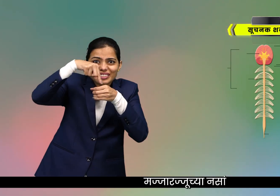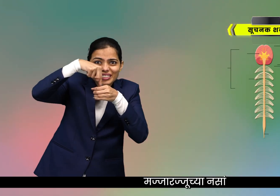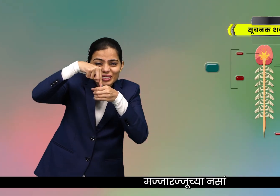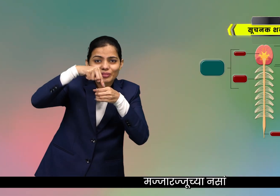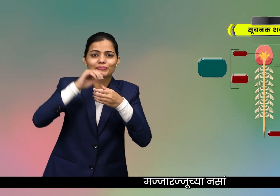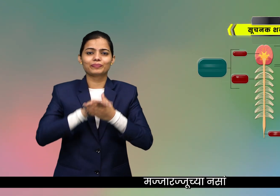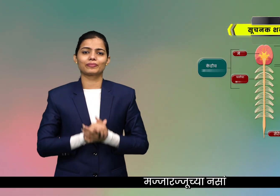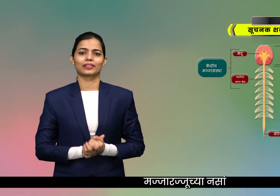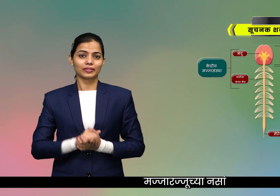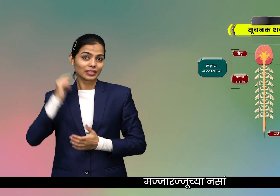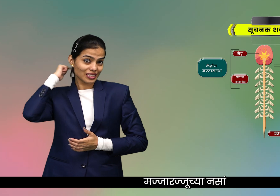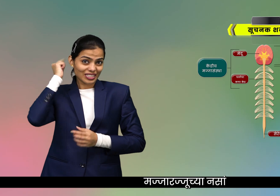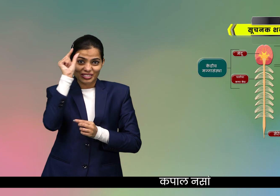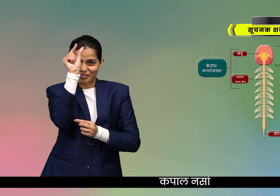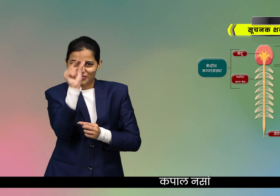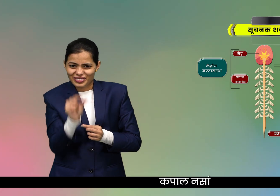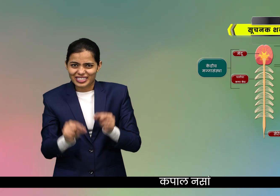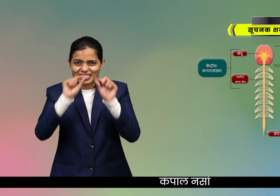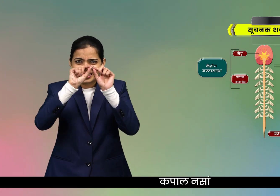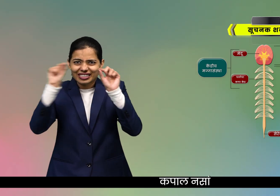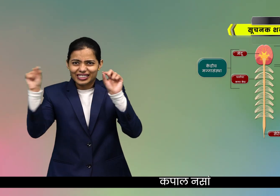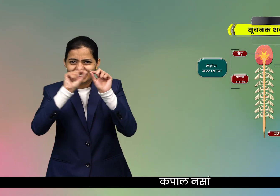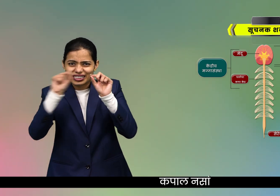मज्जारज्जूच्या नसा, कपाल नसा,